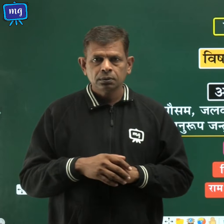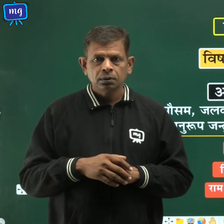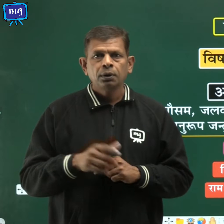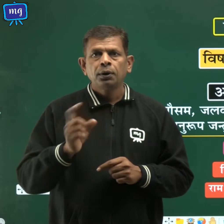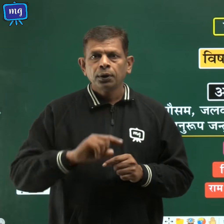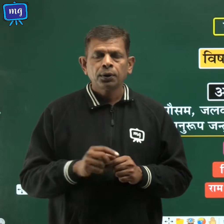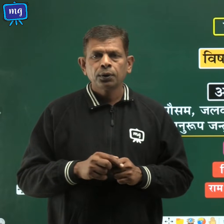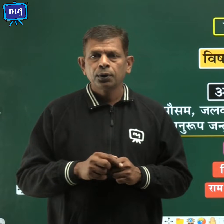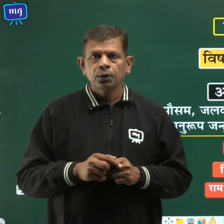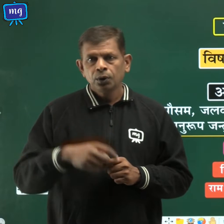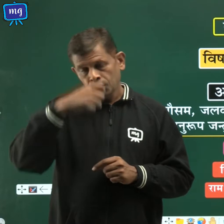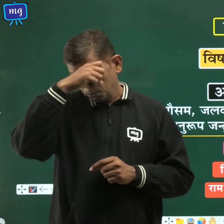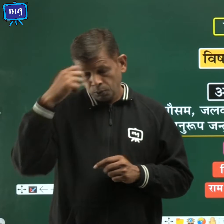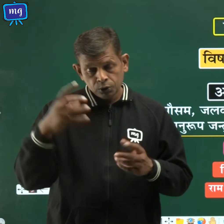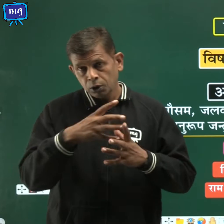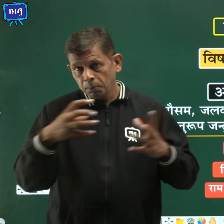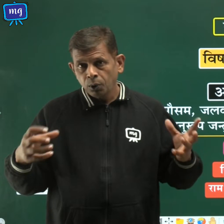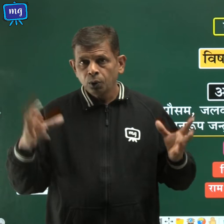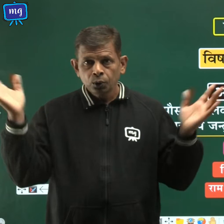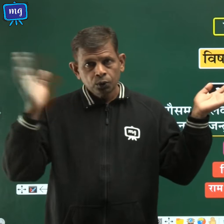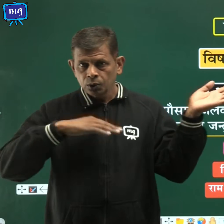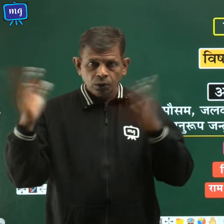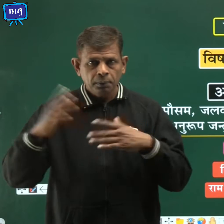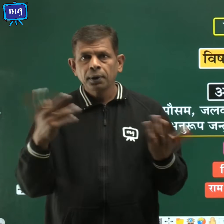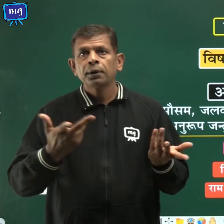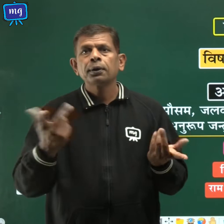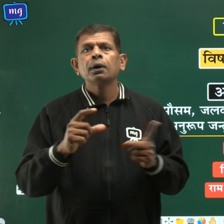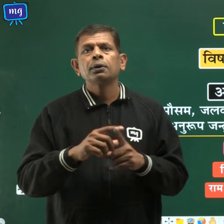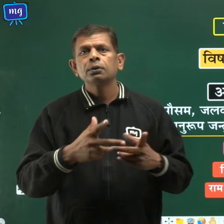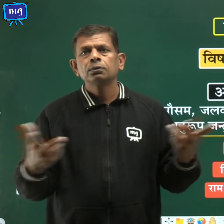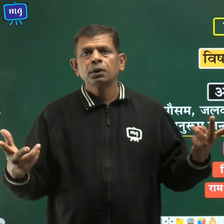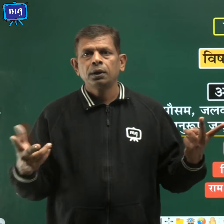कि मौसम और जलवायु में क्या अंतर होता है